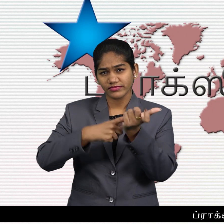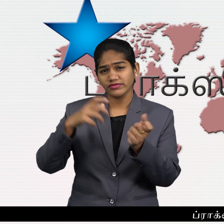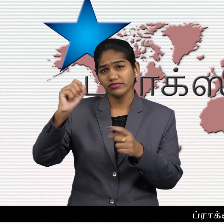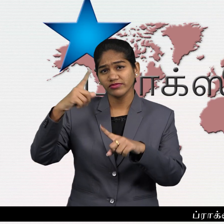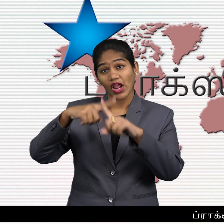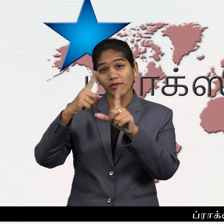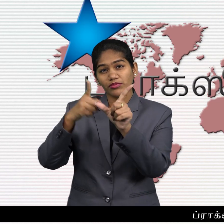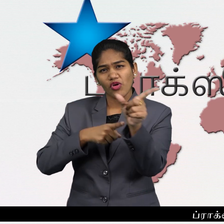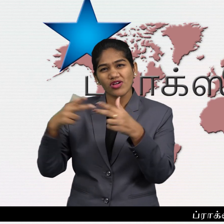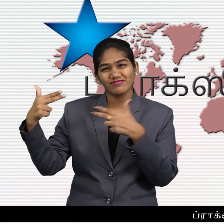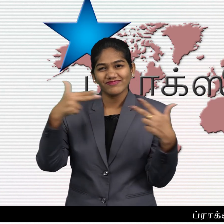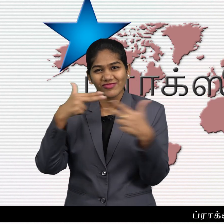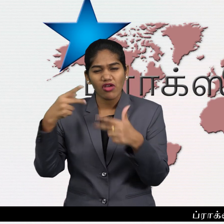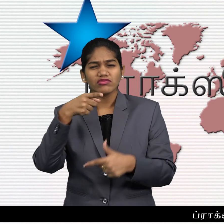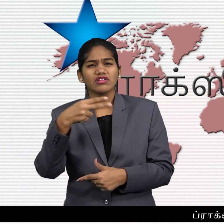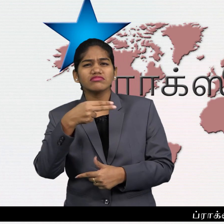பிராக்சி போர்